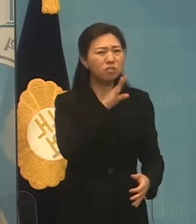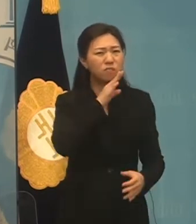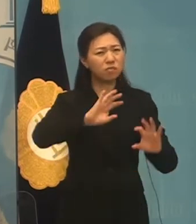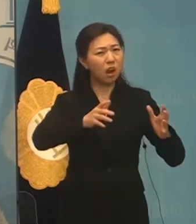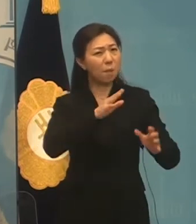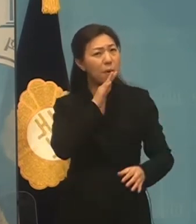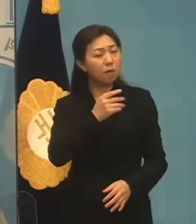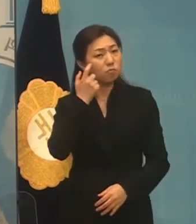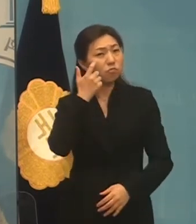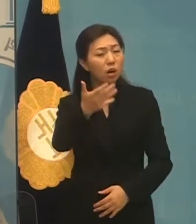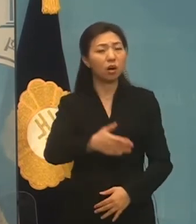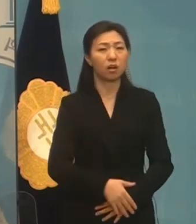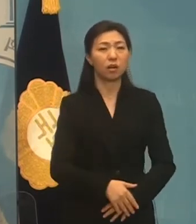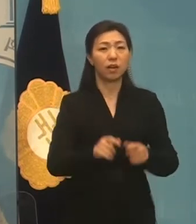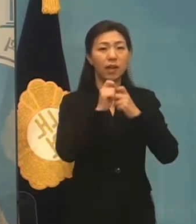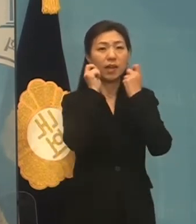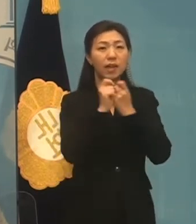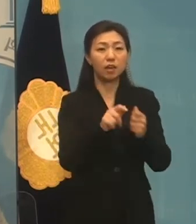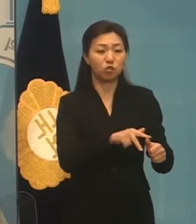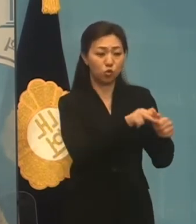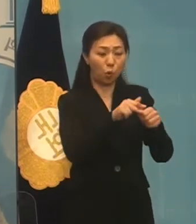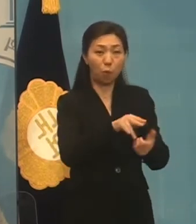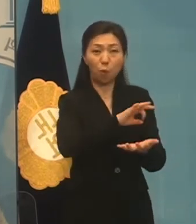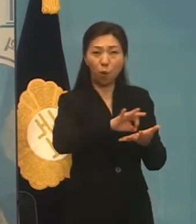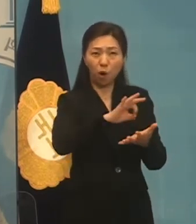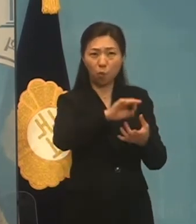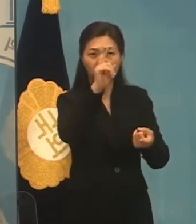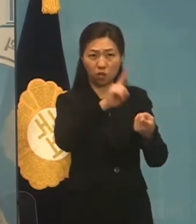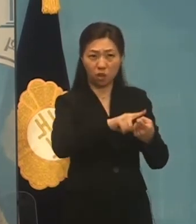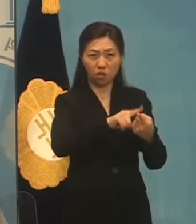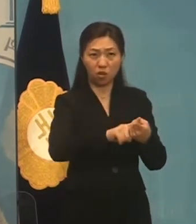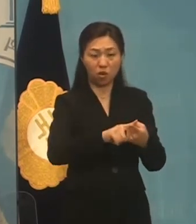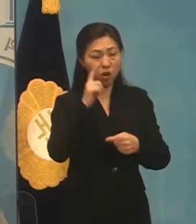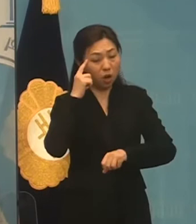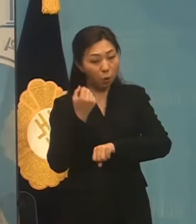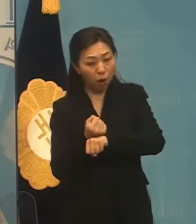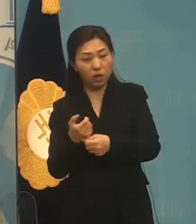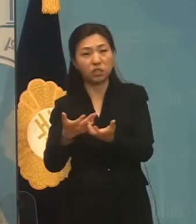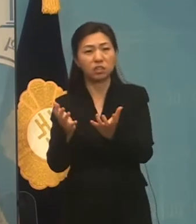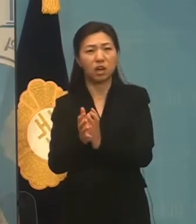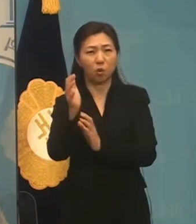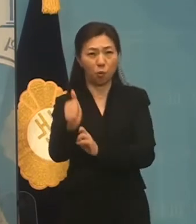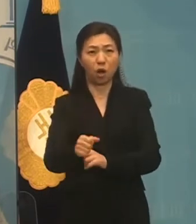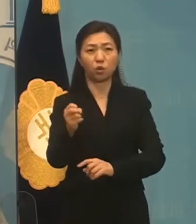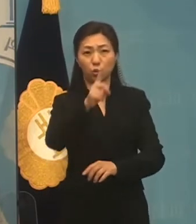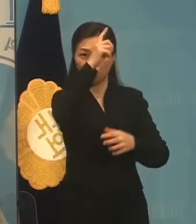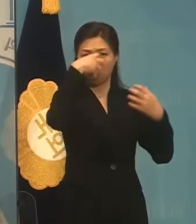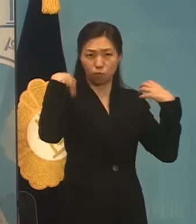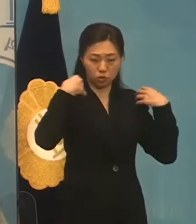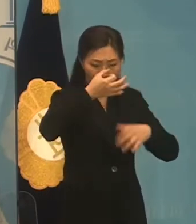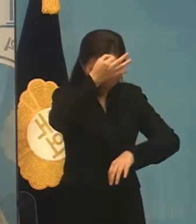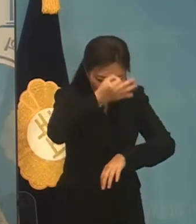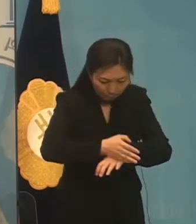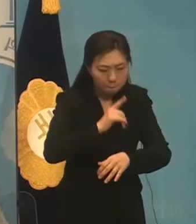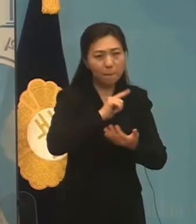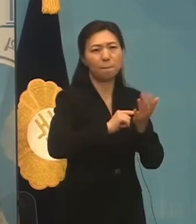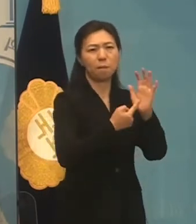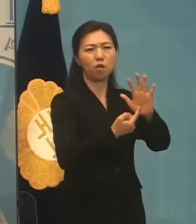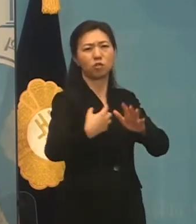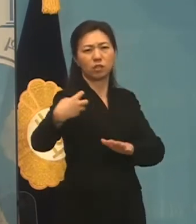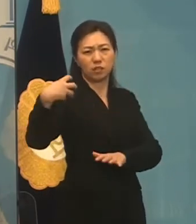위법한 개인정보 처리에 대해 법무부와 과기부 장관은 즉각 사과하고 책임있는 조치를 내놓아야